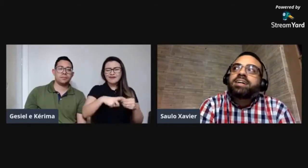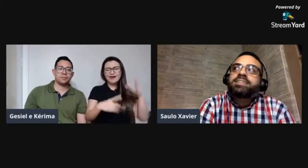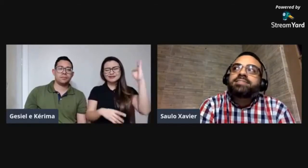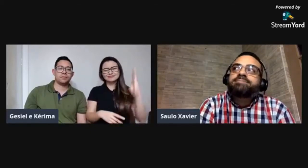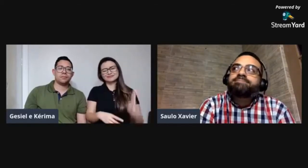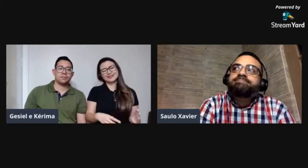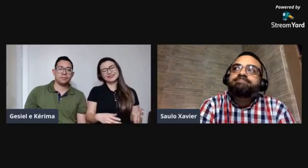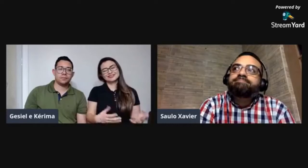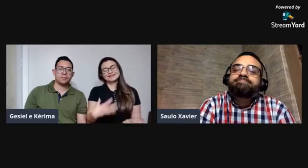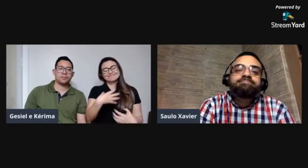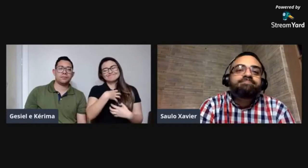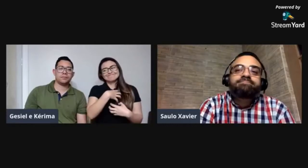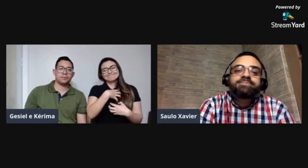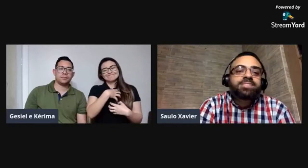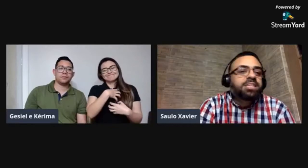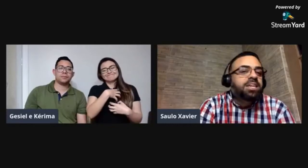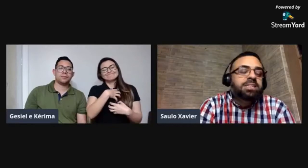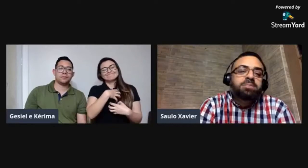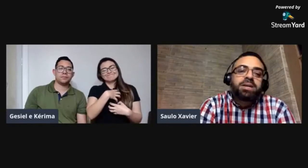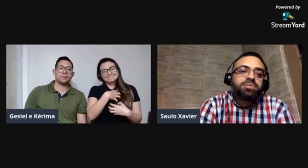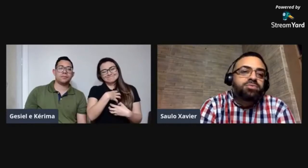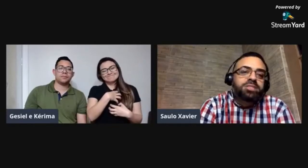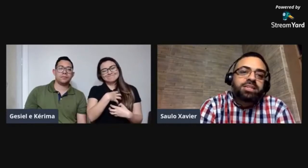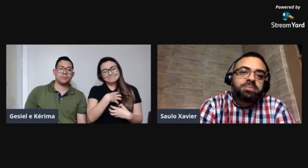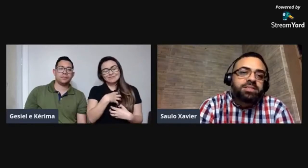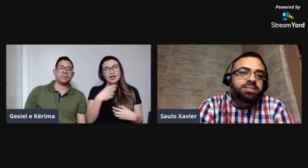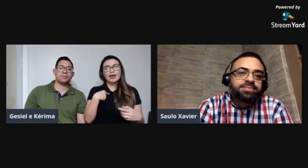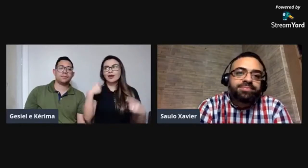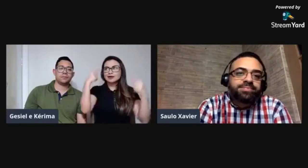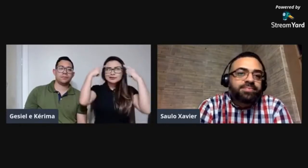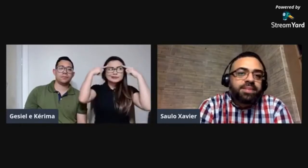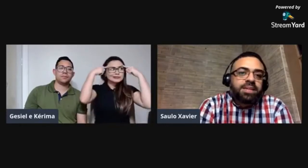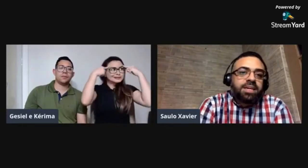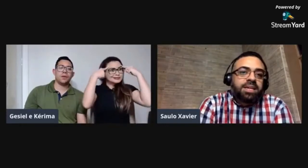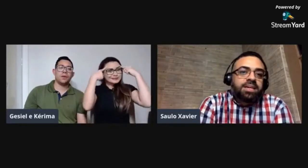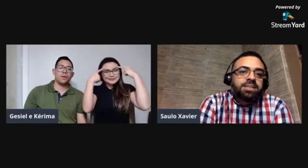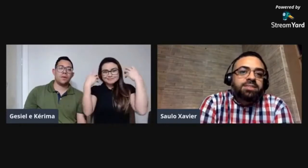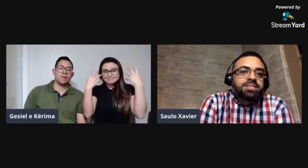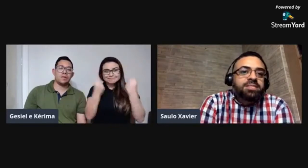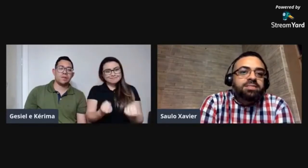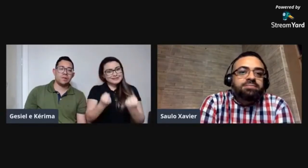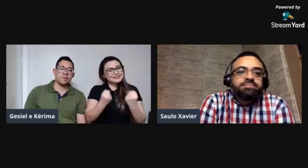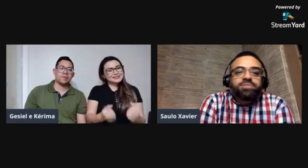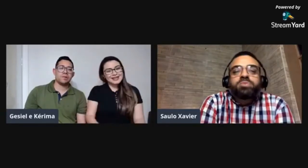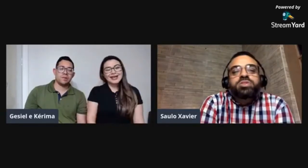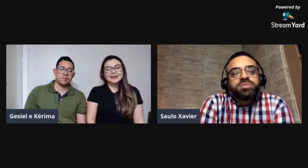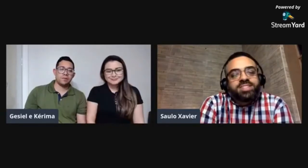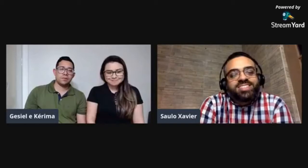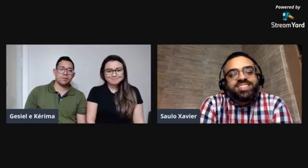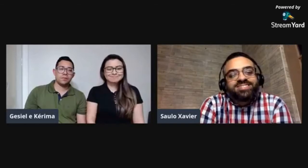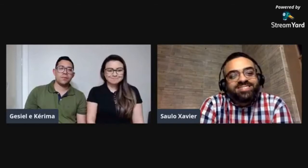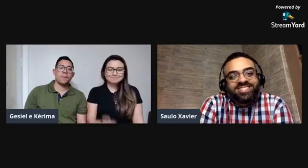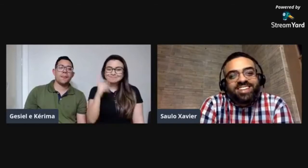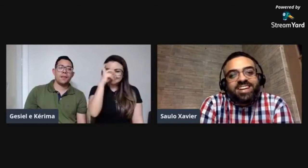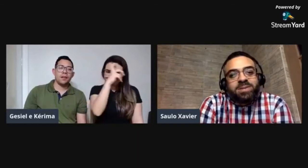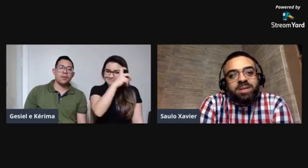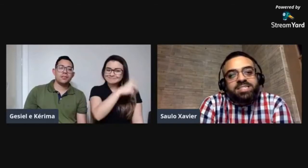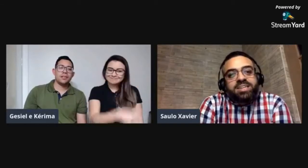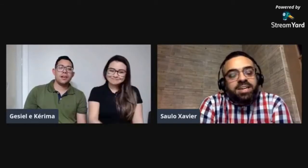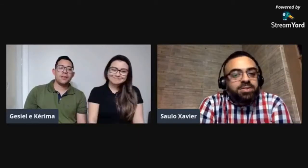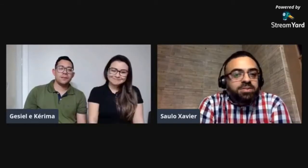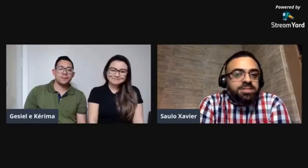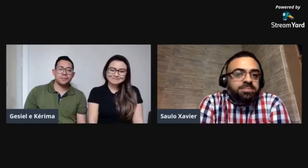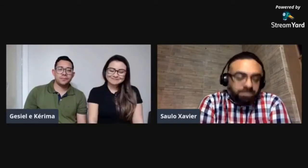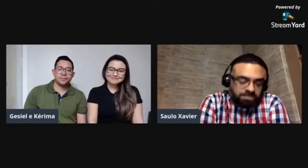Aí, cara, chega, entra em parafuso a cabeça. Então, assim, foi muito difícil.